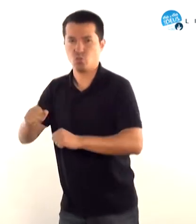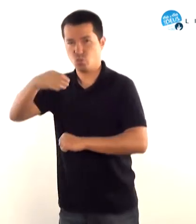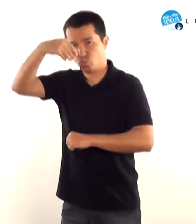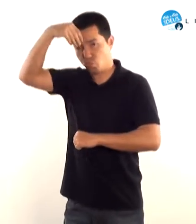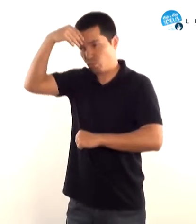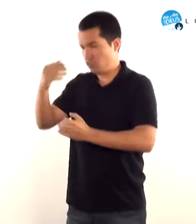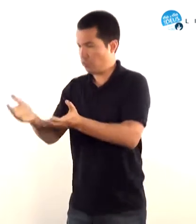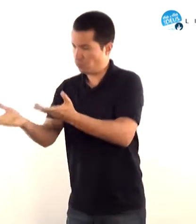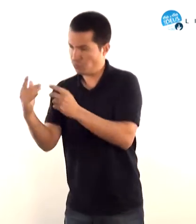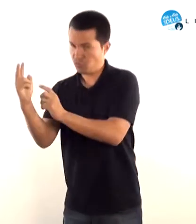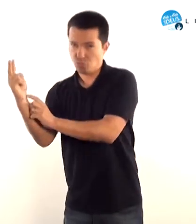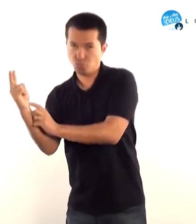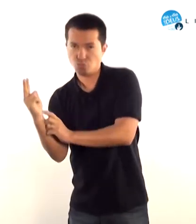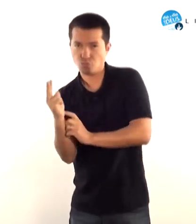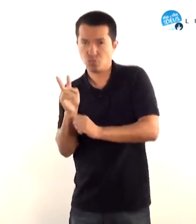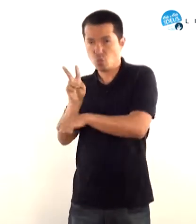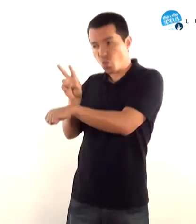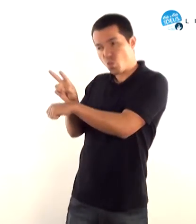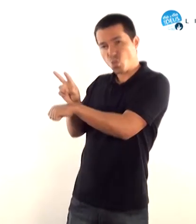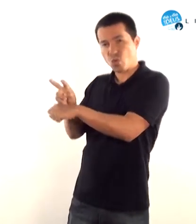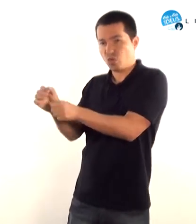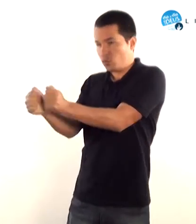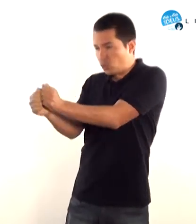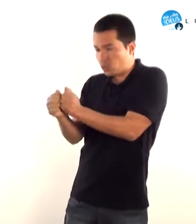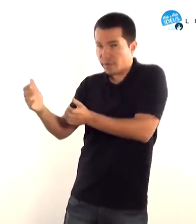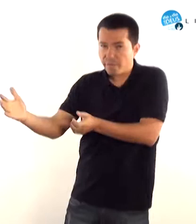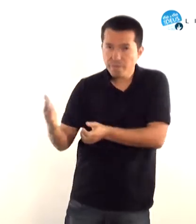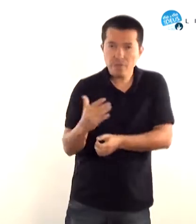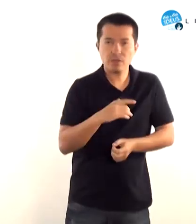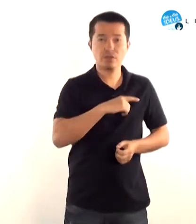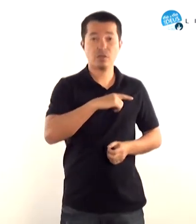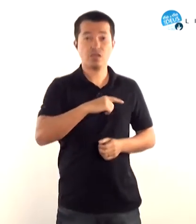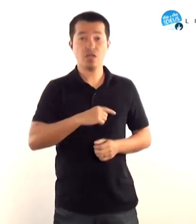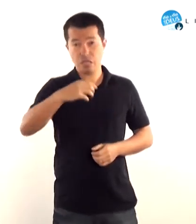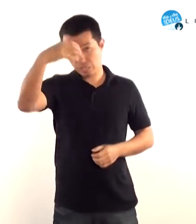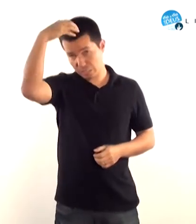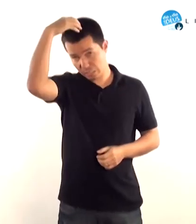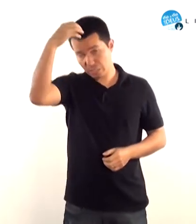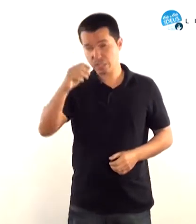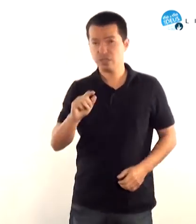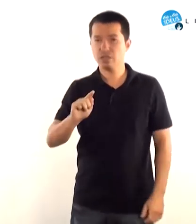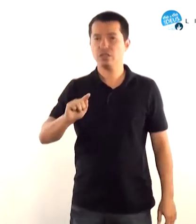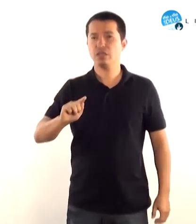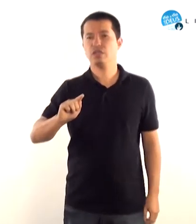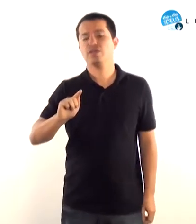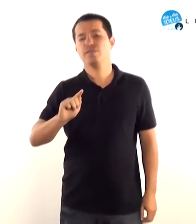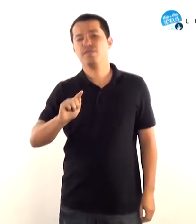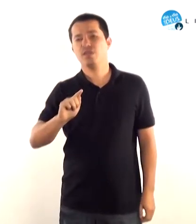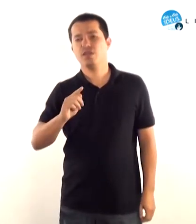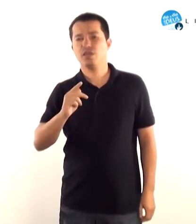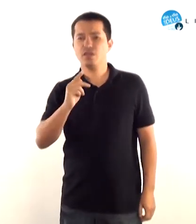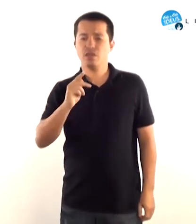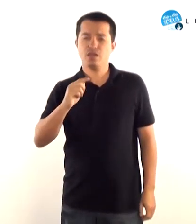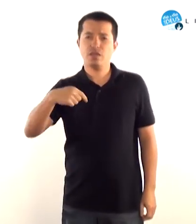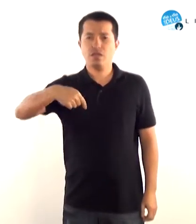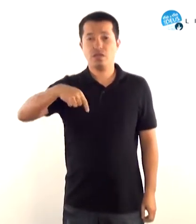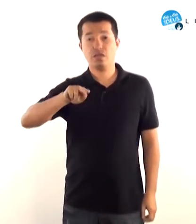e o resto da sua gente. E depois de haver derrotado Quedarlaomer e os outros reis, Abraão